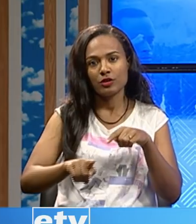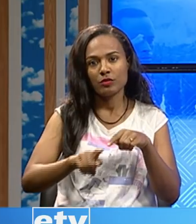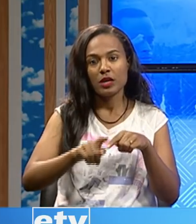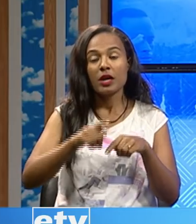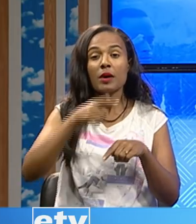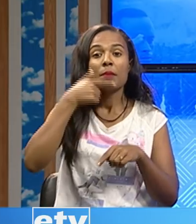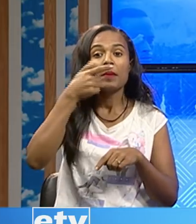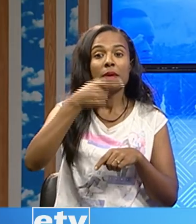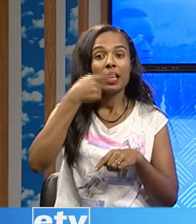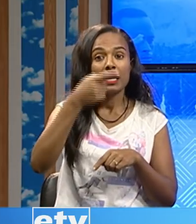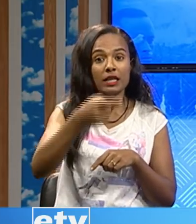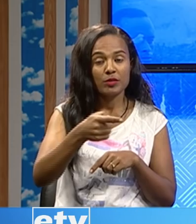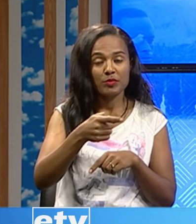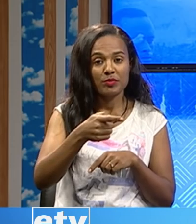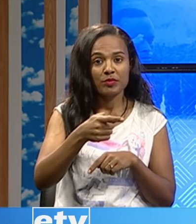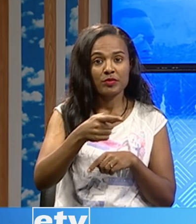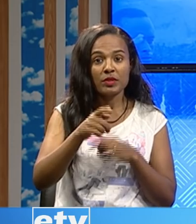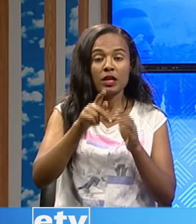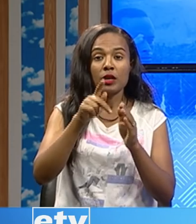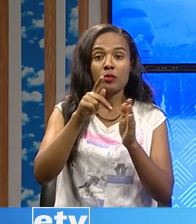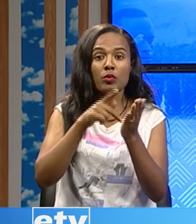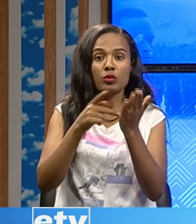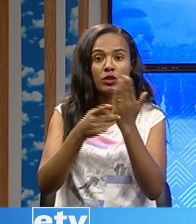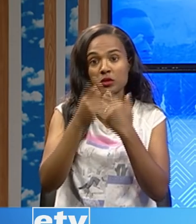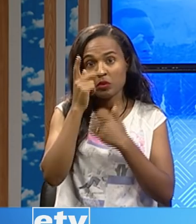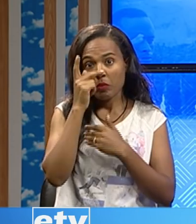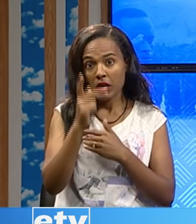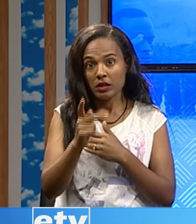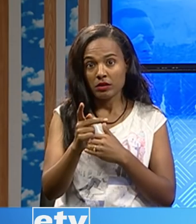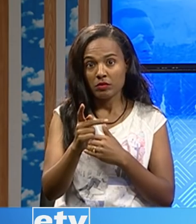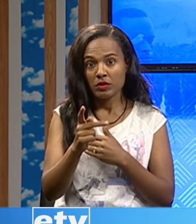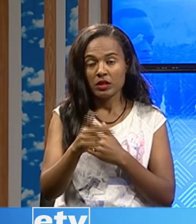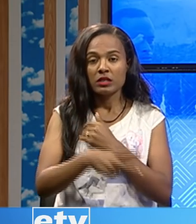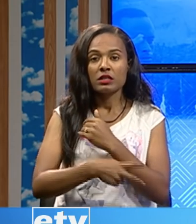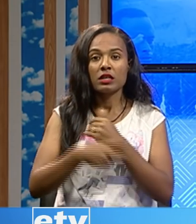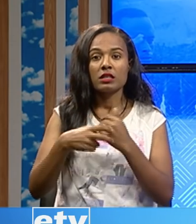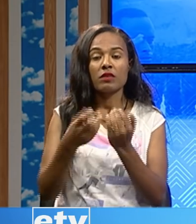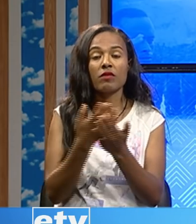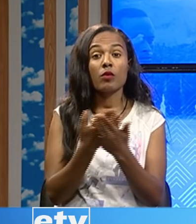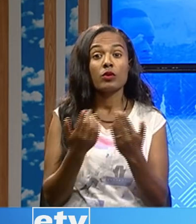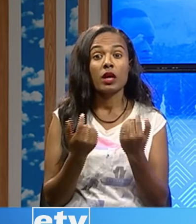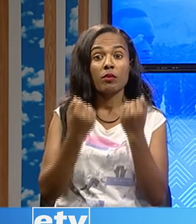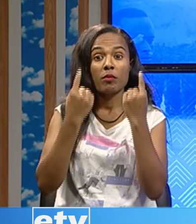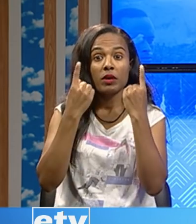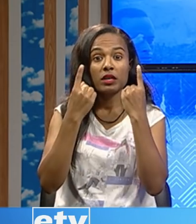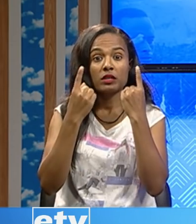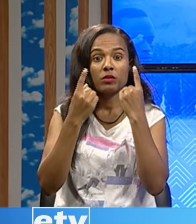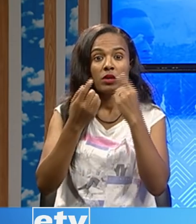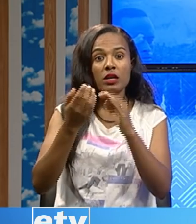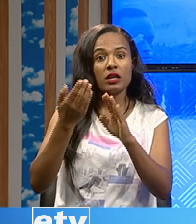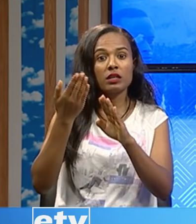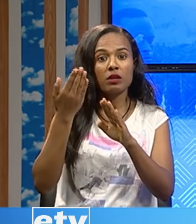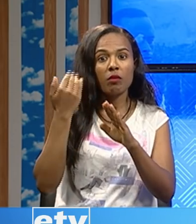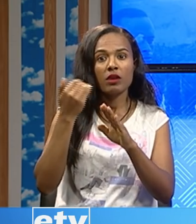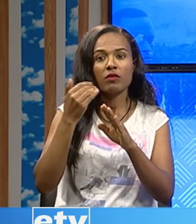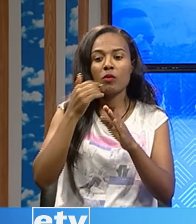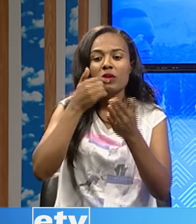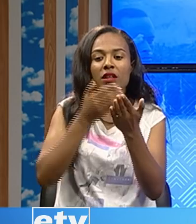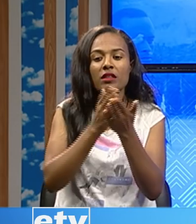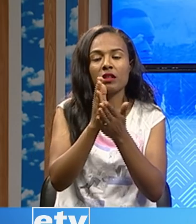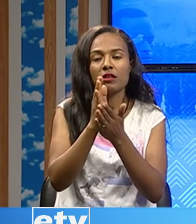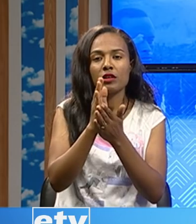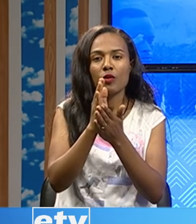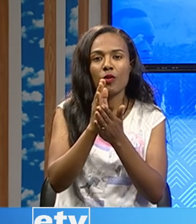በመናገርም ፕሮጀክት በማየትም ስለ ዘረፋ ጉዳይ በመገንዘብም እንደባለፈው እንደፈለክ ልታታለው የምትችለው